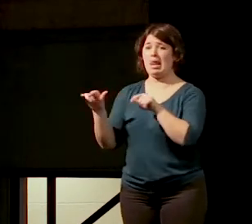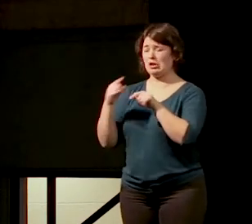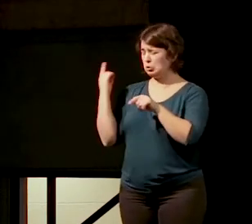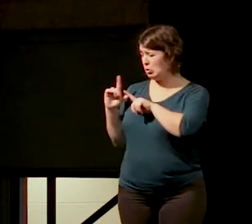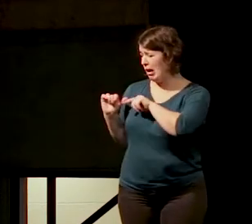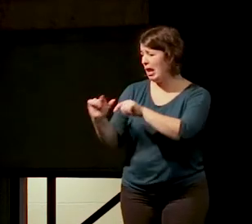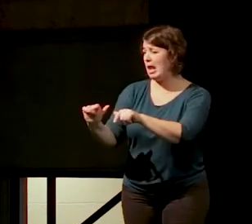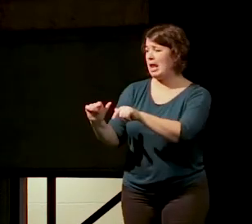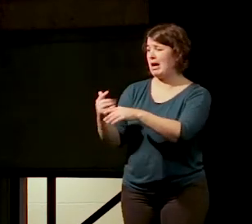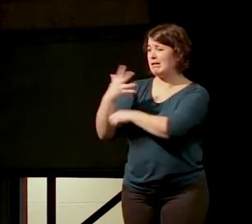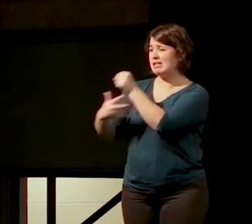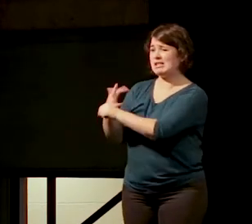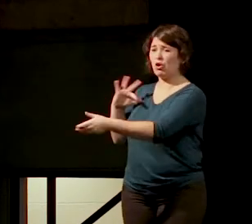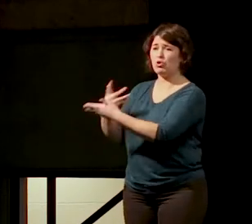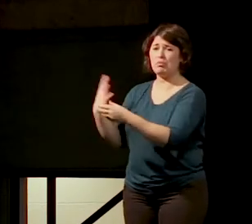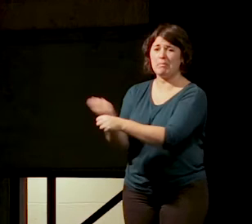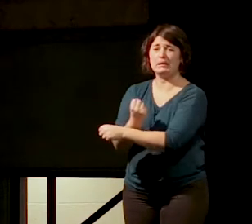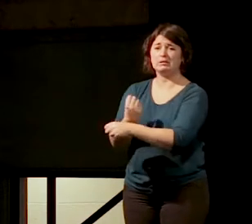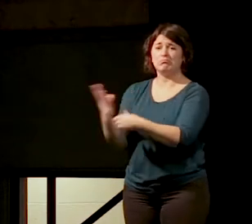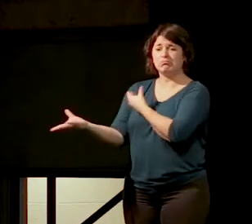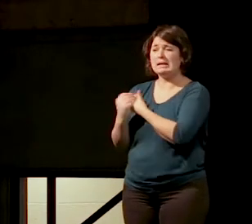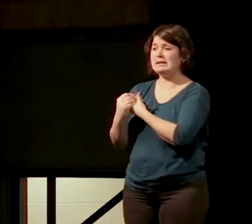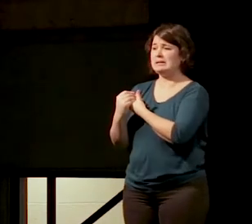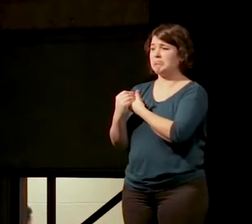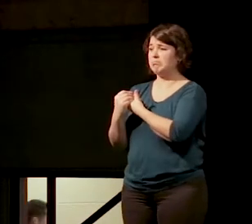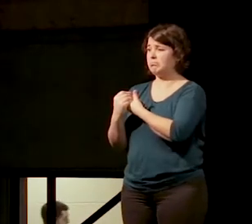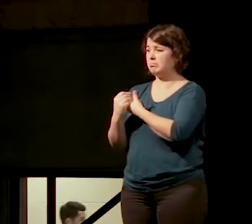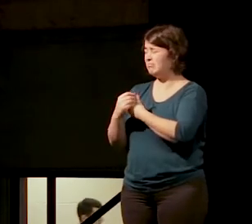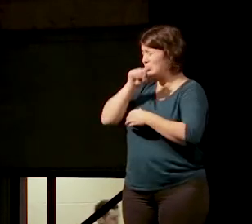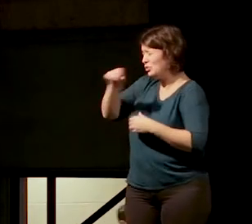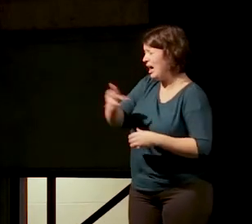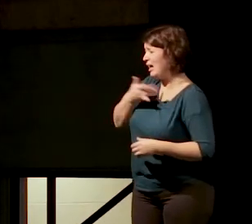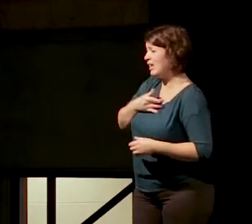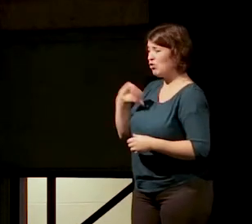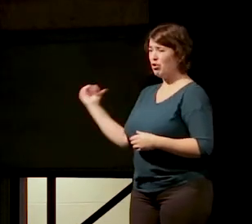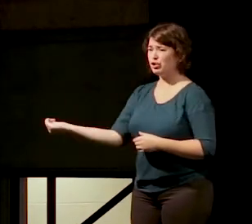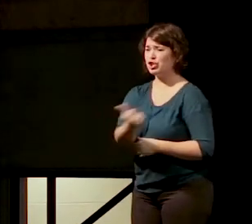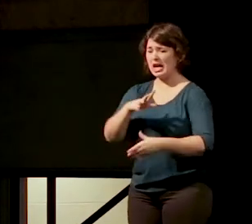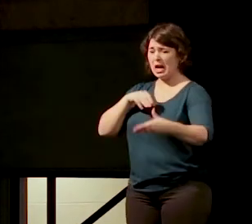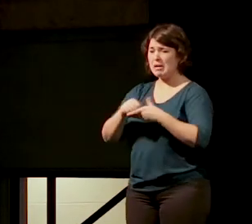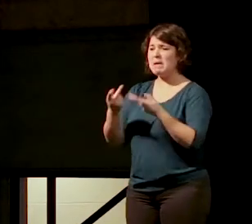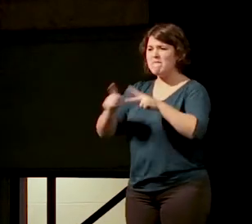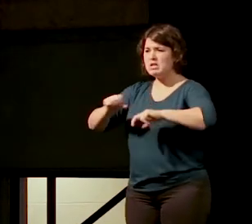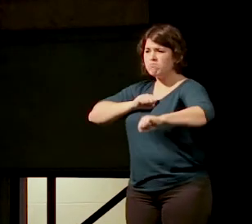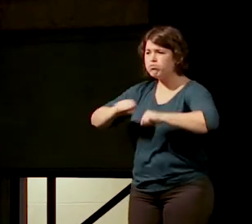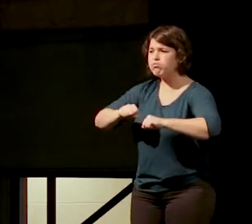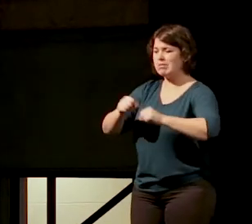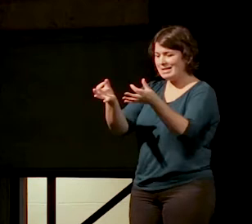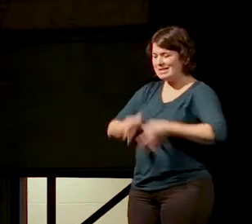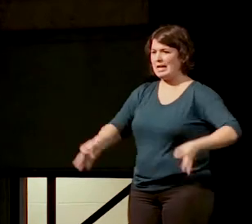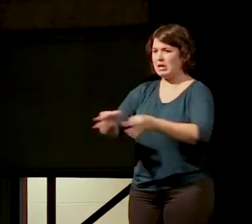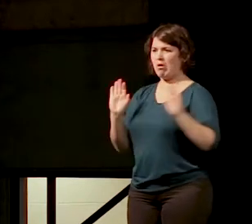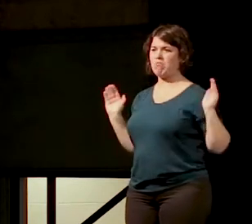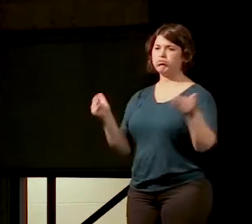chaque instant de ce mandat passionnant, à vous tous qui jouez pleinement le jeu de la dynamique communale, celle du